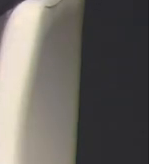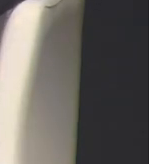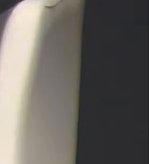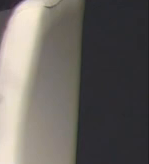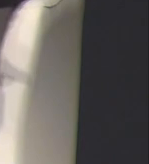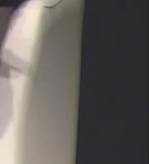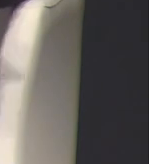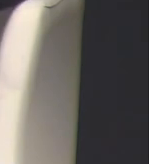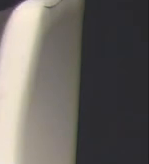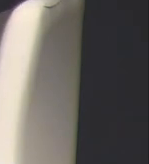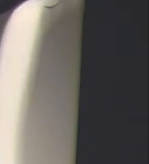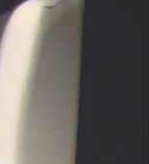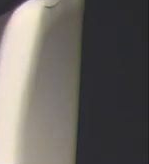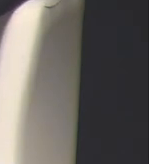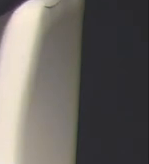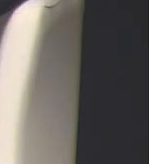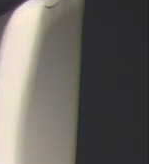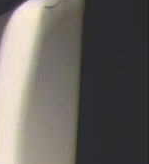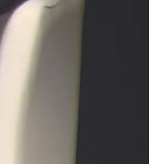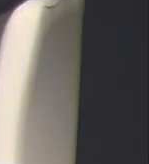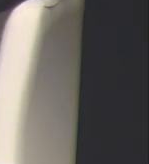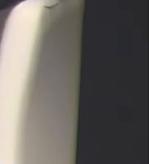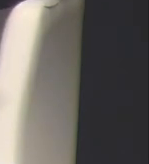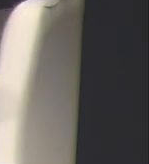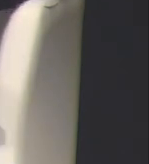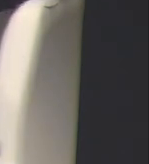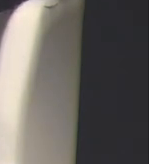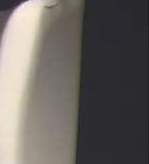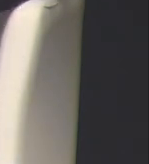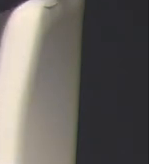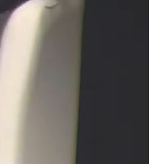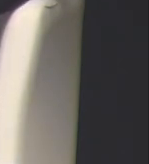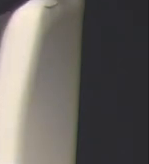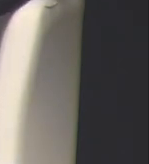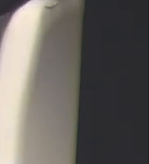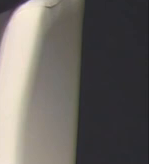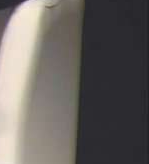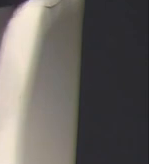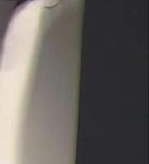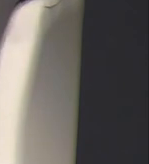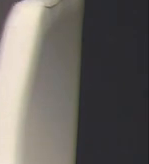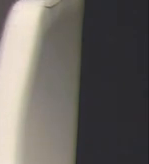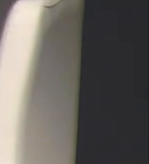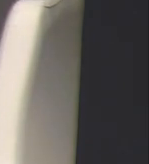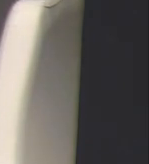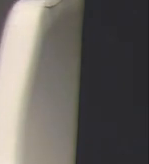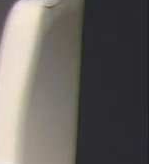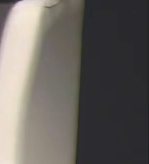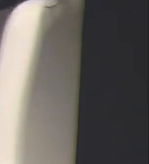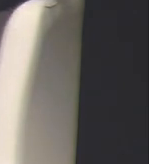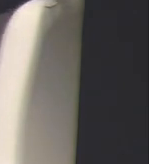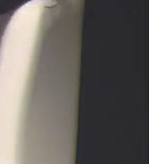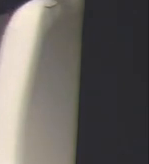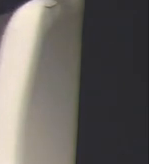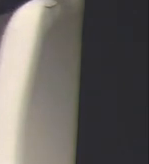que claro recomiendo fervientemente la familia primera escuela de las emociones y la escuela que quiero